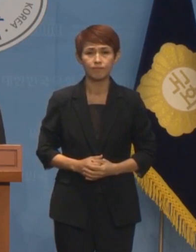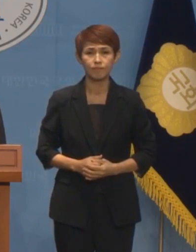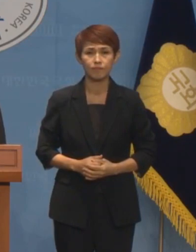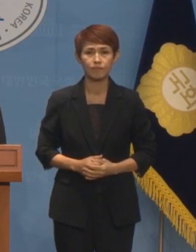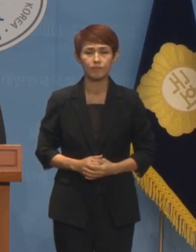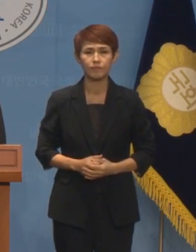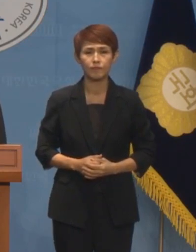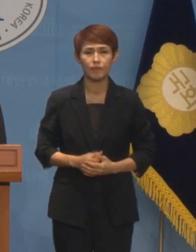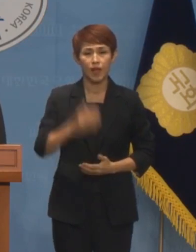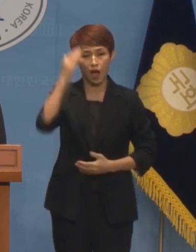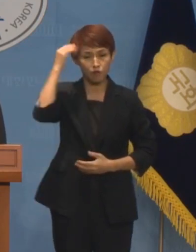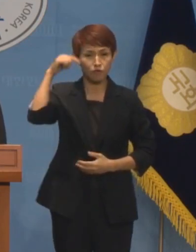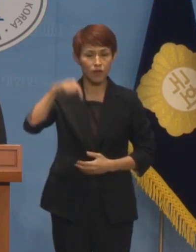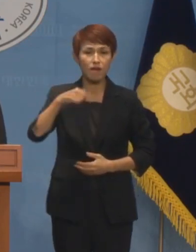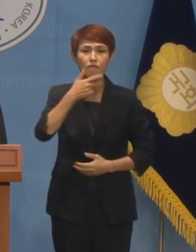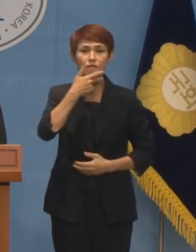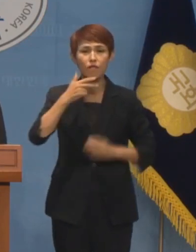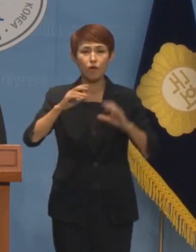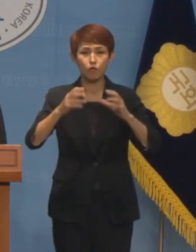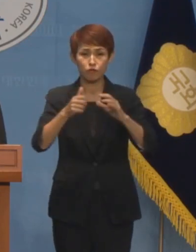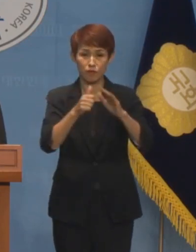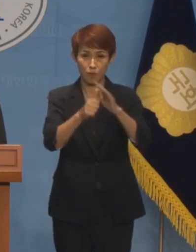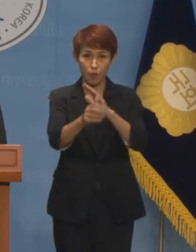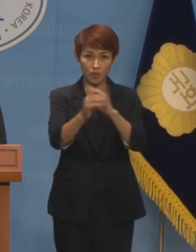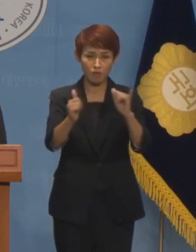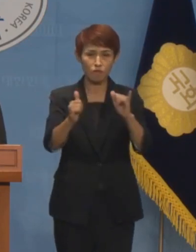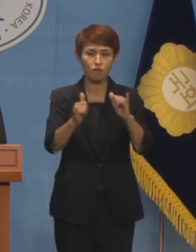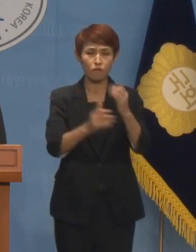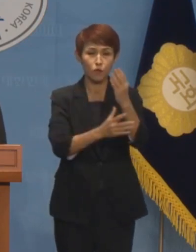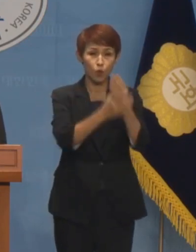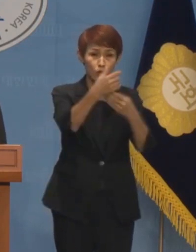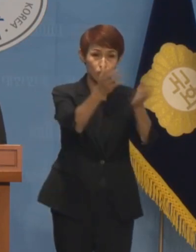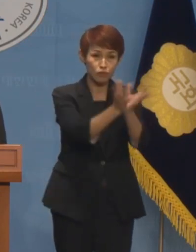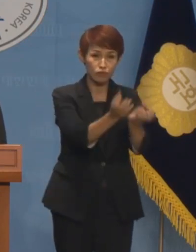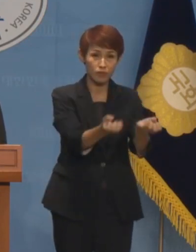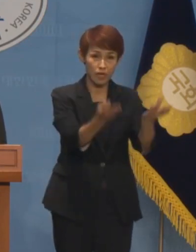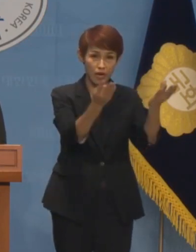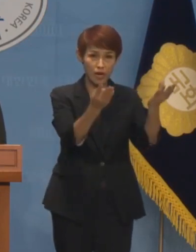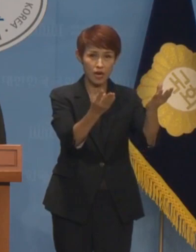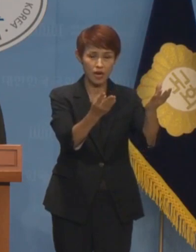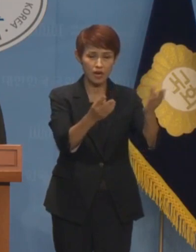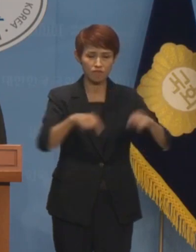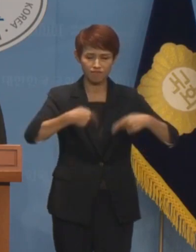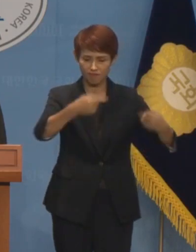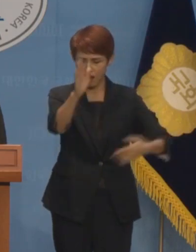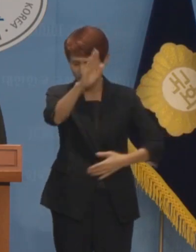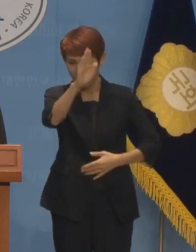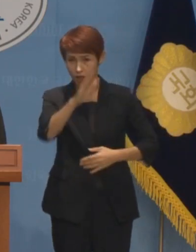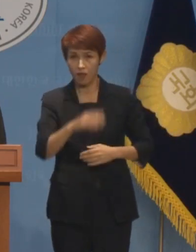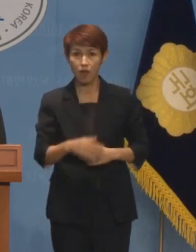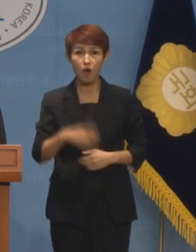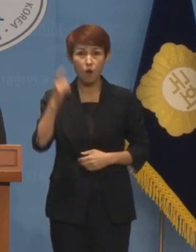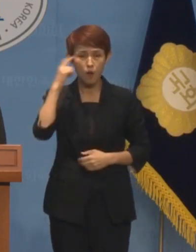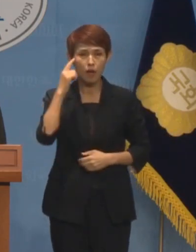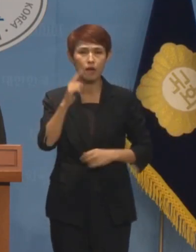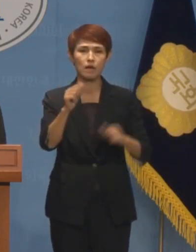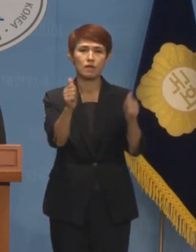주한 영국 대사의 통일부 포럼 보이콧 이유는 지나친 남성 편중 인사